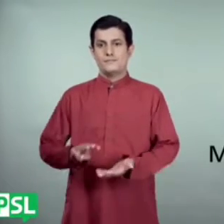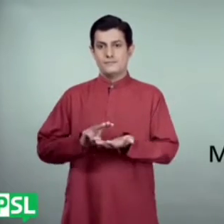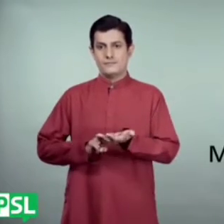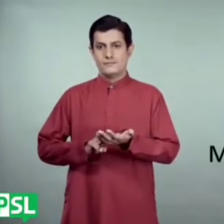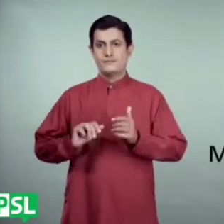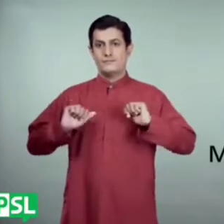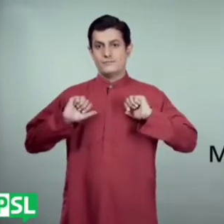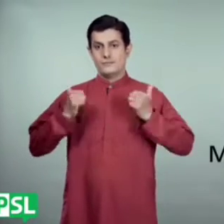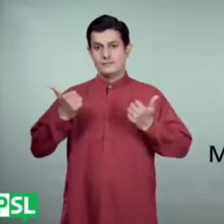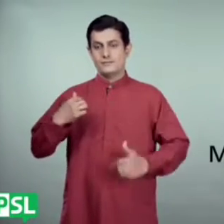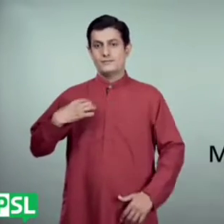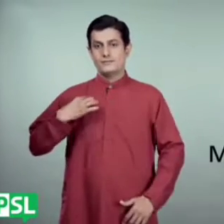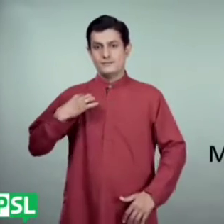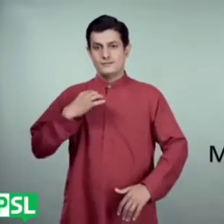مینیجر شرٹ.